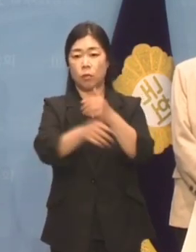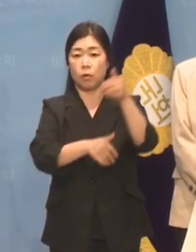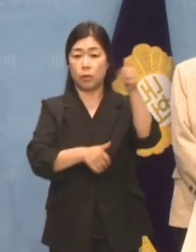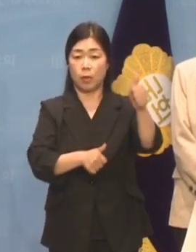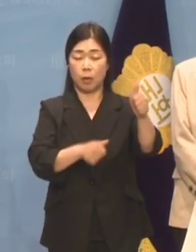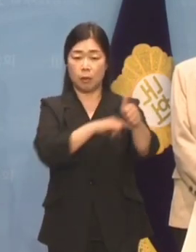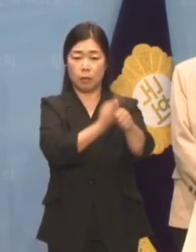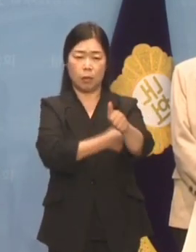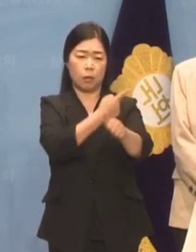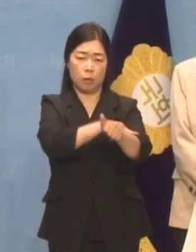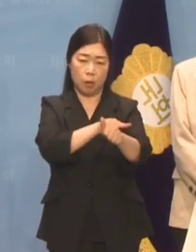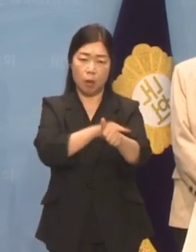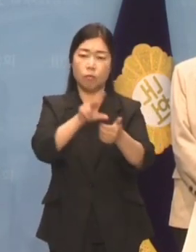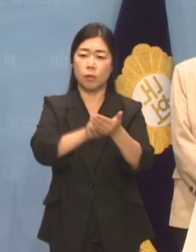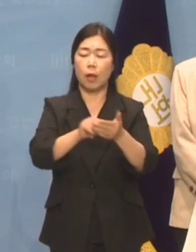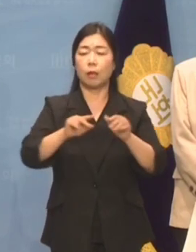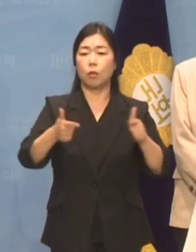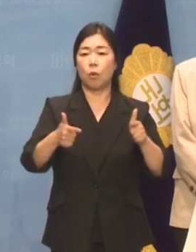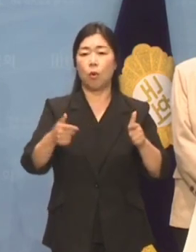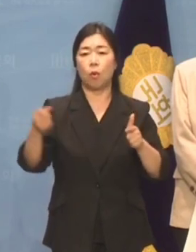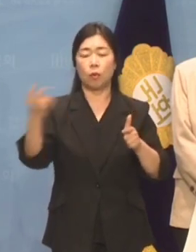이전에 기소해야